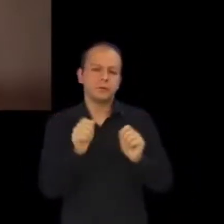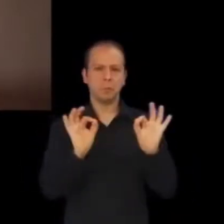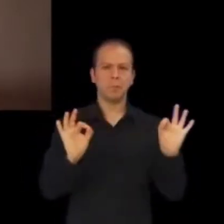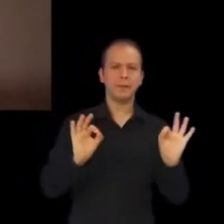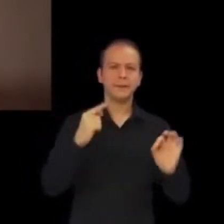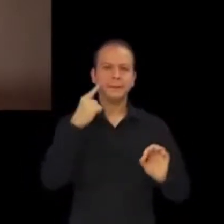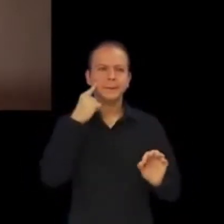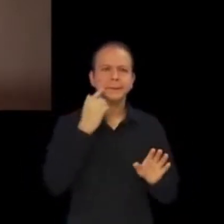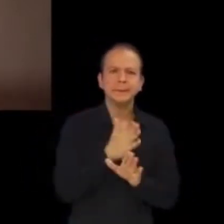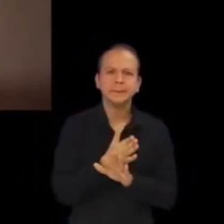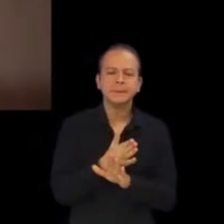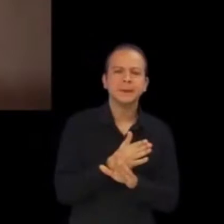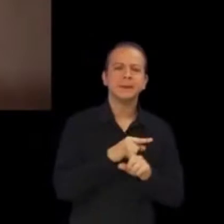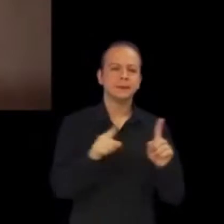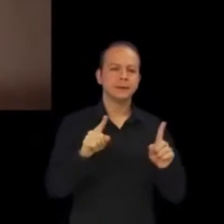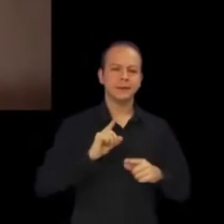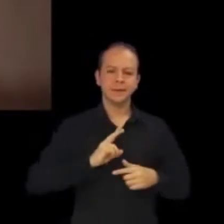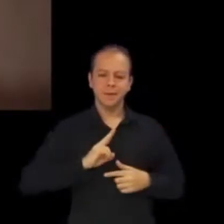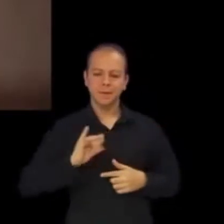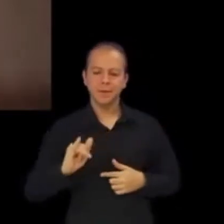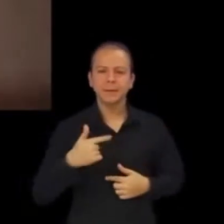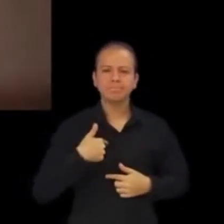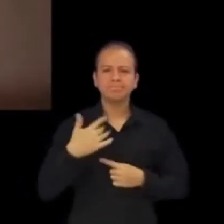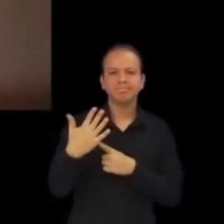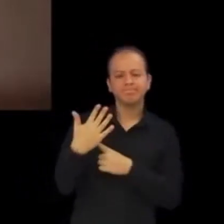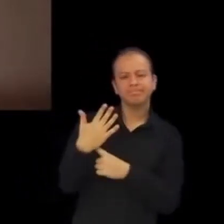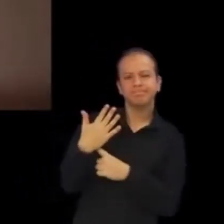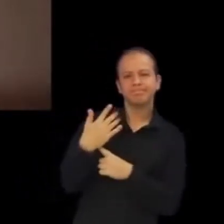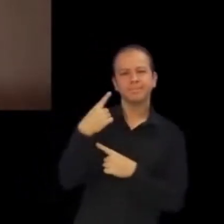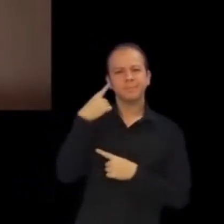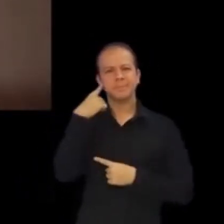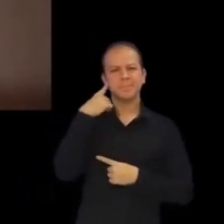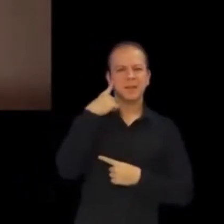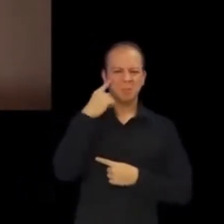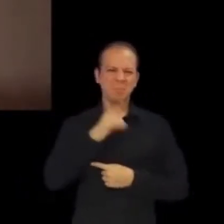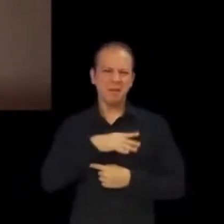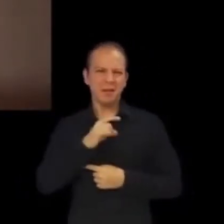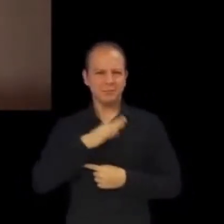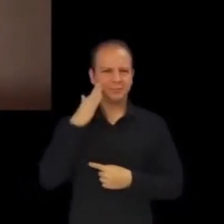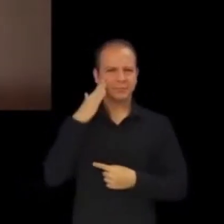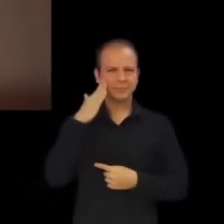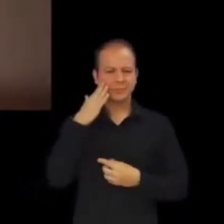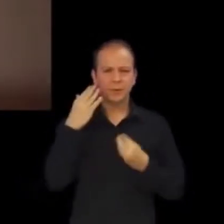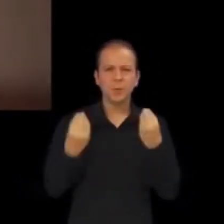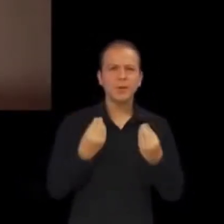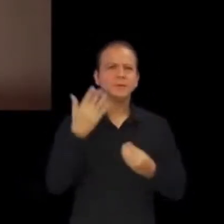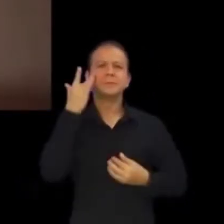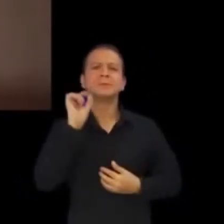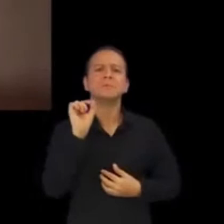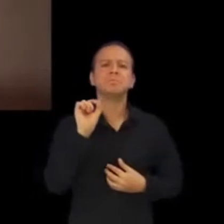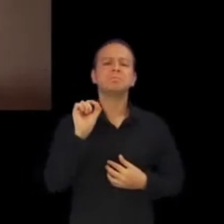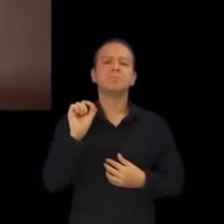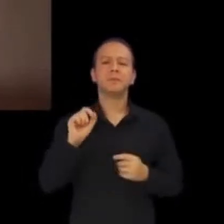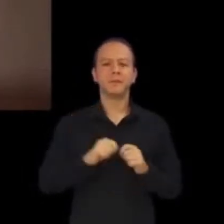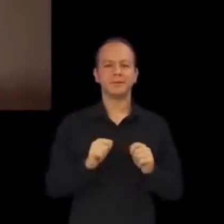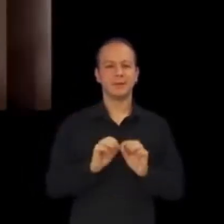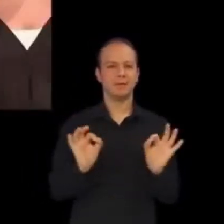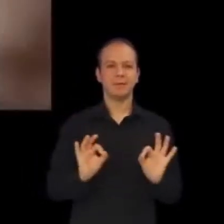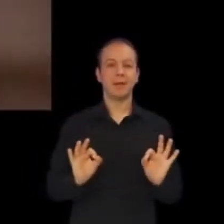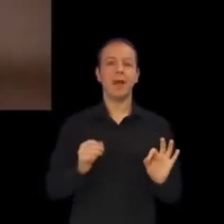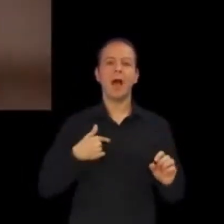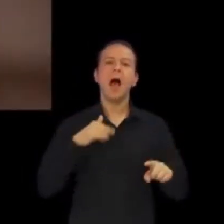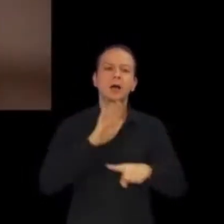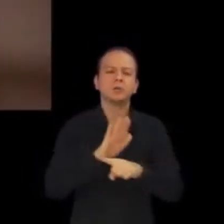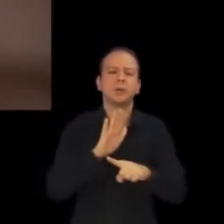muito como fazer, sabe? Eu fico meio... Se vai alguém, eu prefiro que... Ela gesticula. Que eu tenho medo, sabe? Assim, não sei